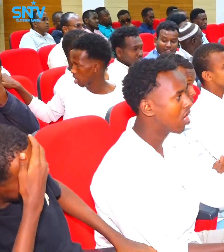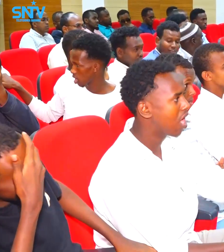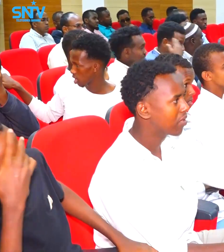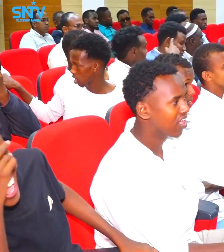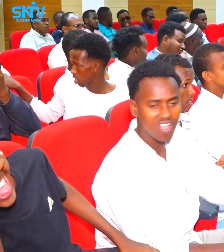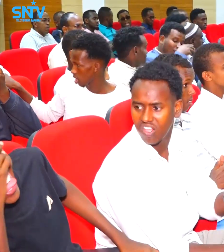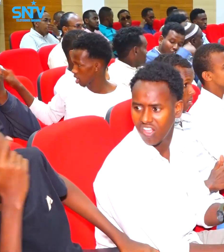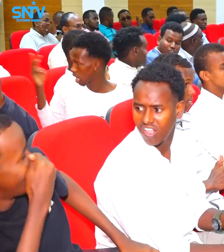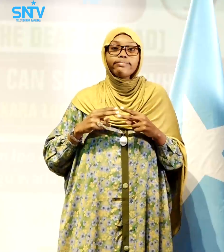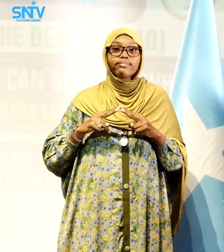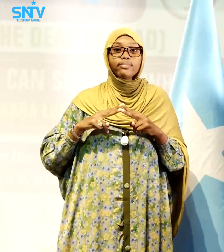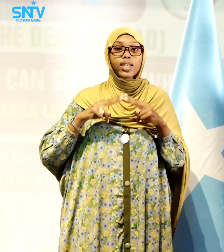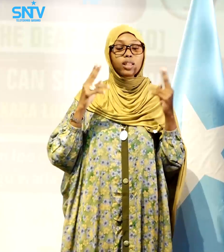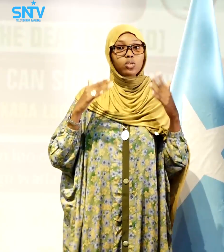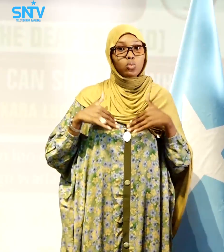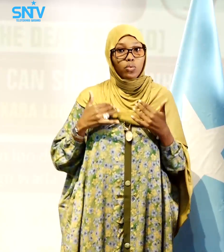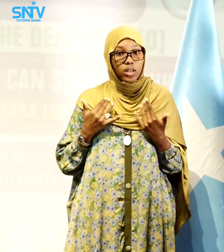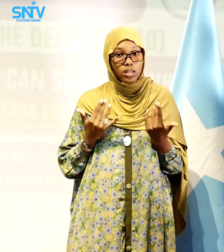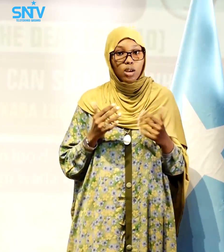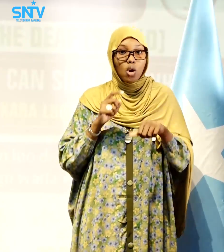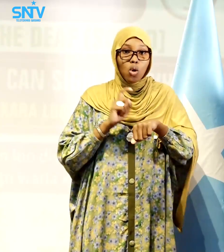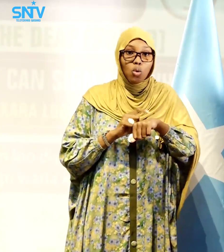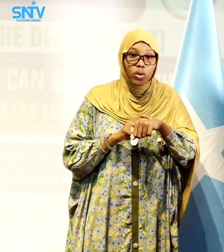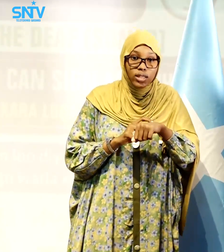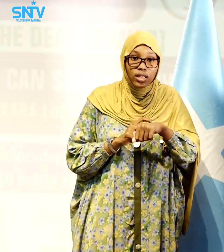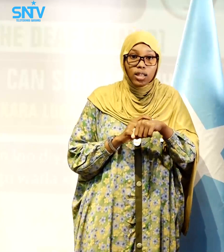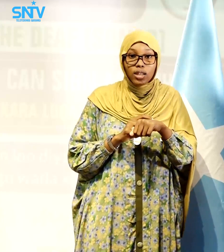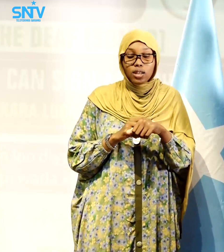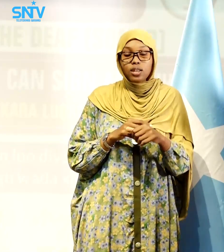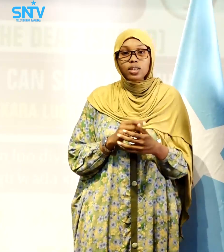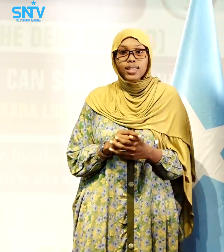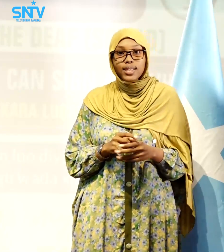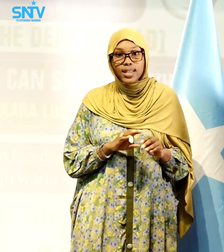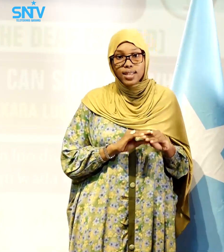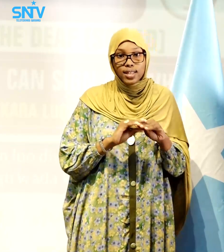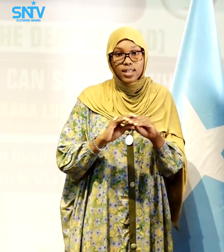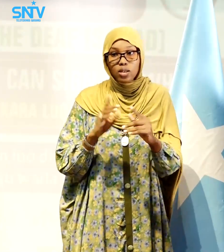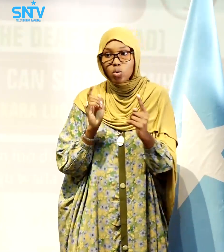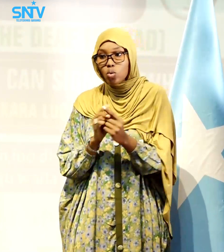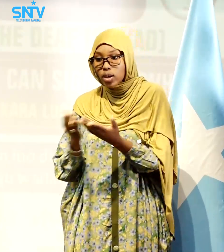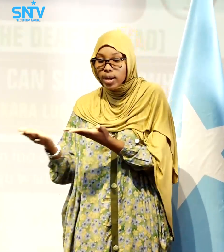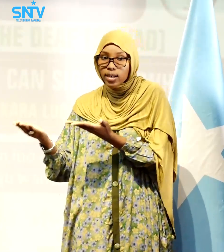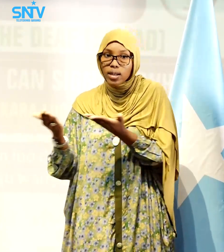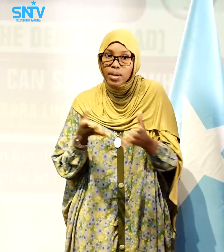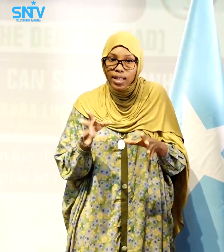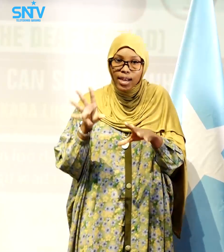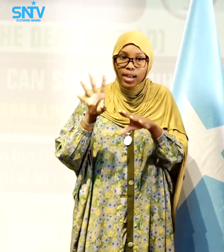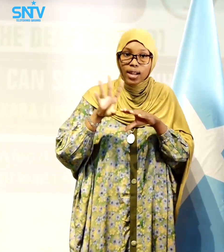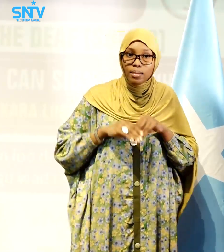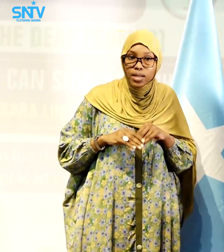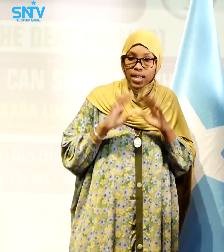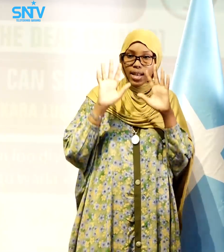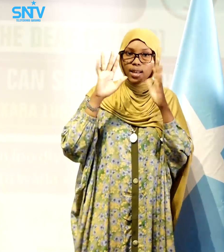ka xogayaha ururka dhagoolayaasha qaranka Soomaaliyeed Muuse Xasan Ahmed ayaa tilmaamay heerarka uu soo maray